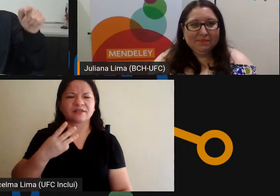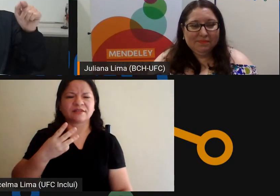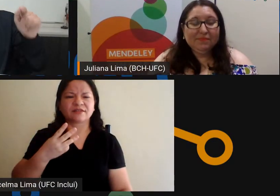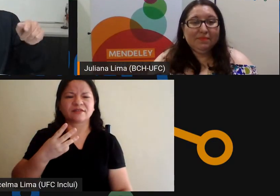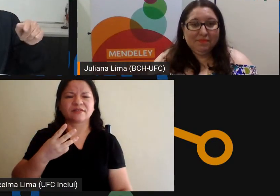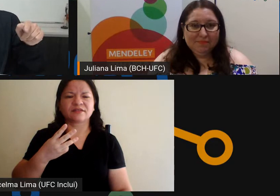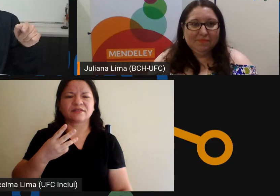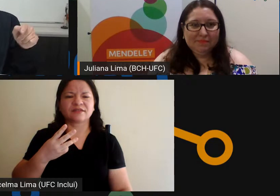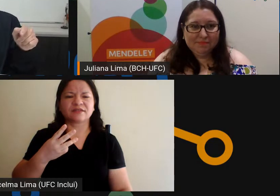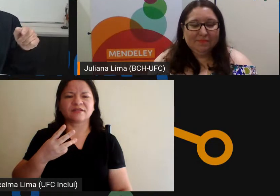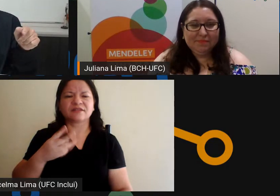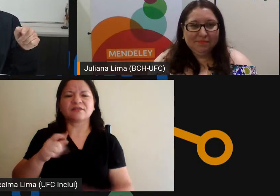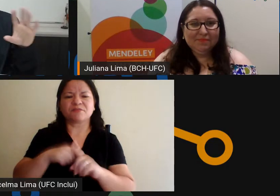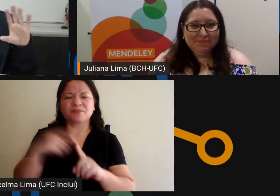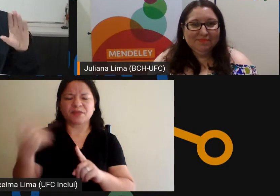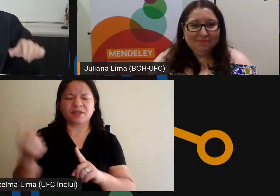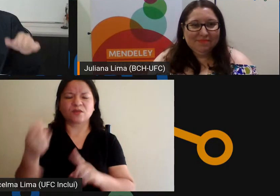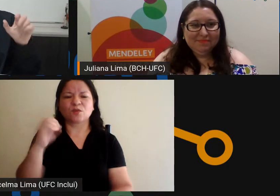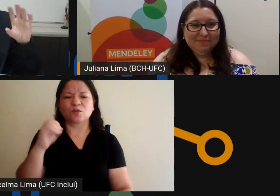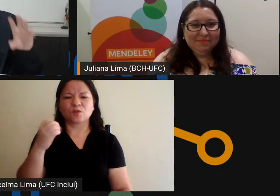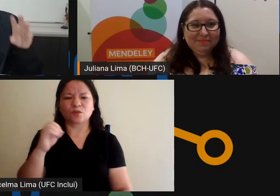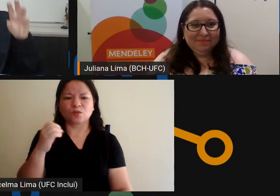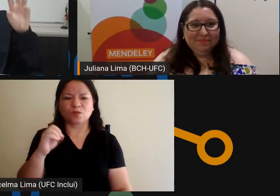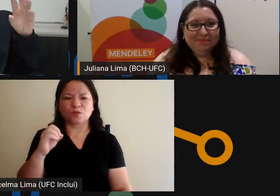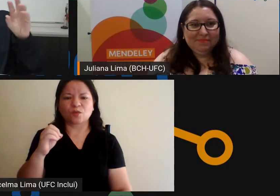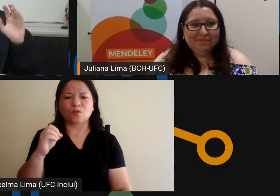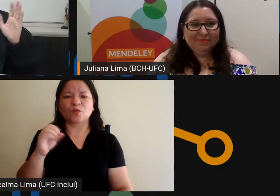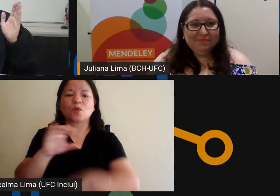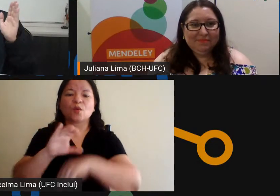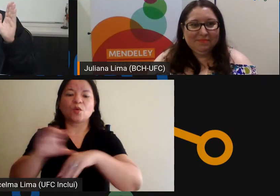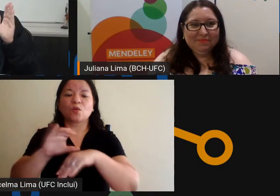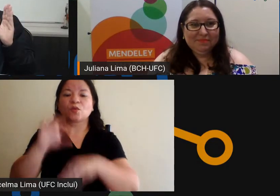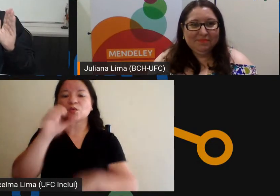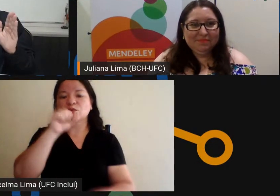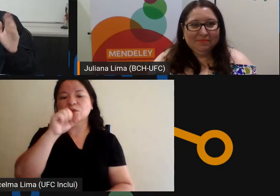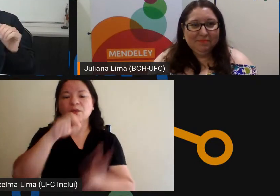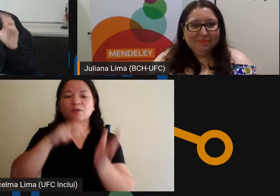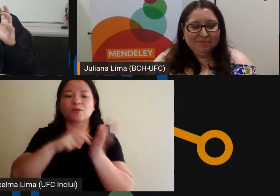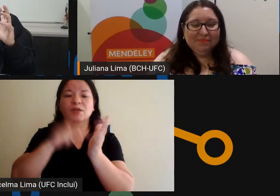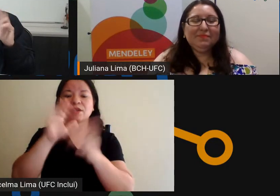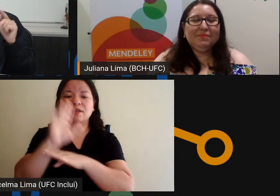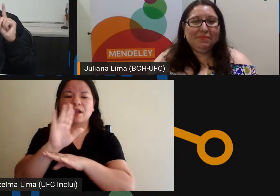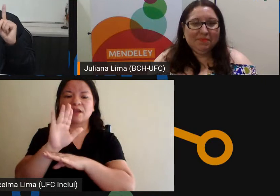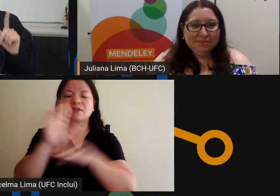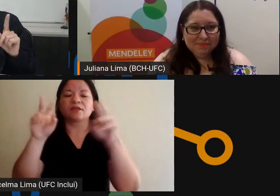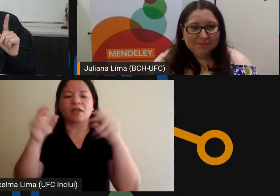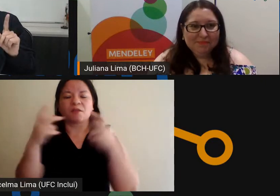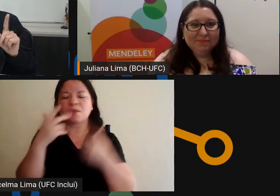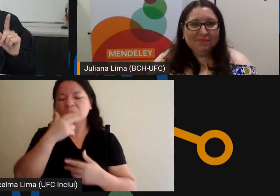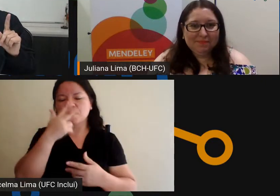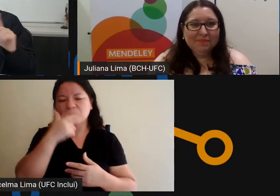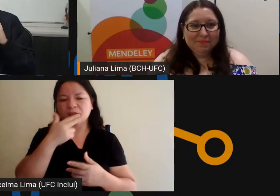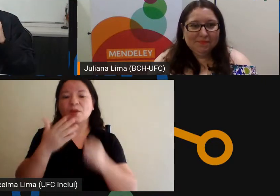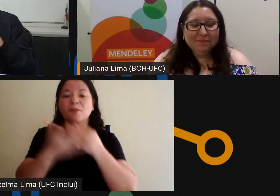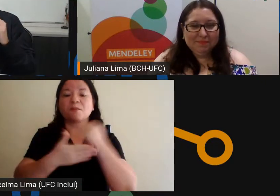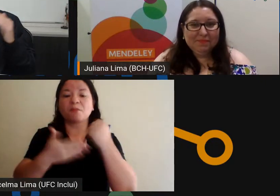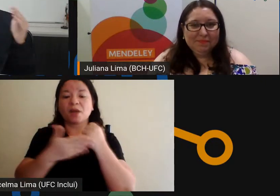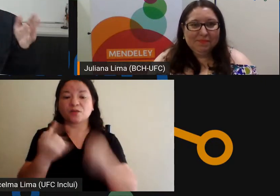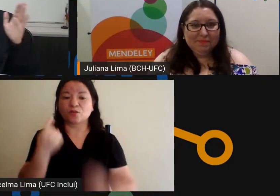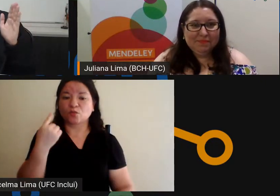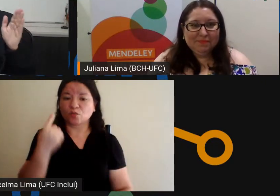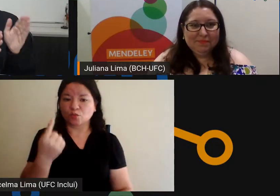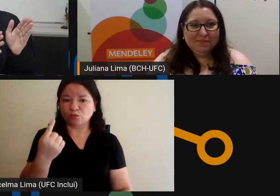dia 3 do mês que vem, de outubro. Um curso no sábado, de manhã à tarde, sobre redação científica, um curso básico 1. Tá? É a